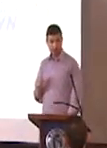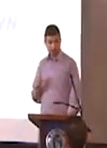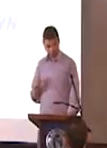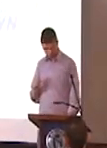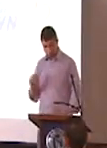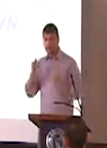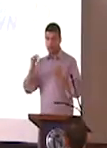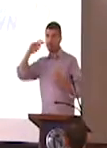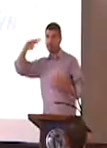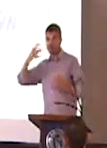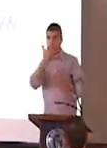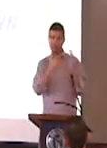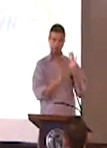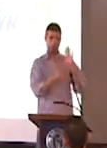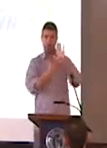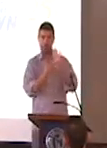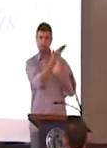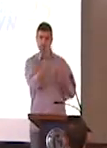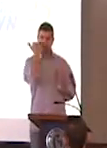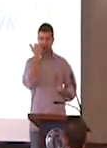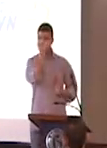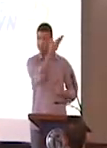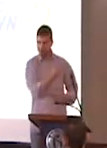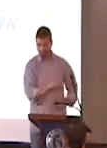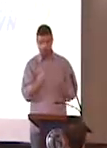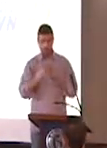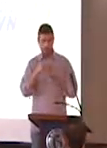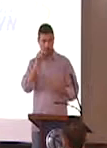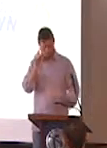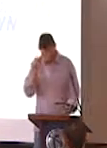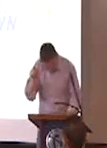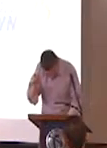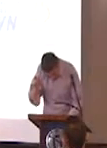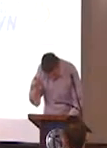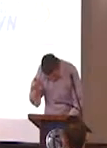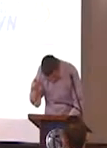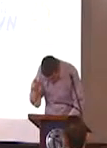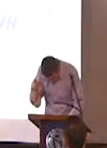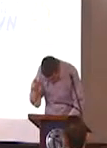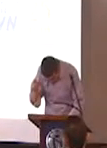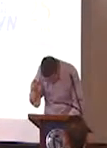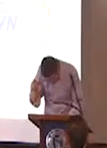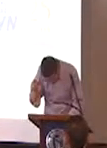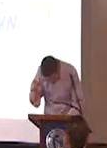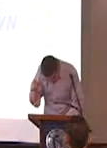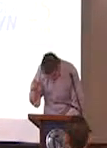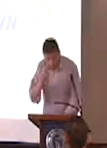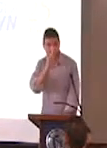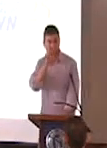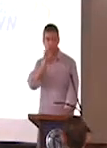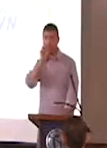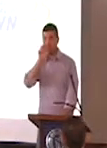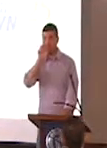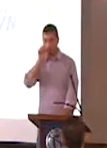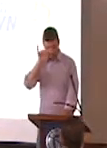Gabriel Lara, continuamos con nuestro programa. El tercero es la presentación de las experiencias